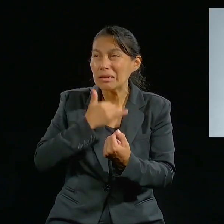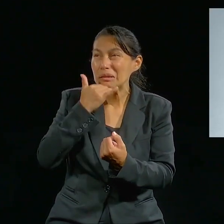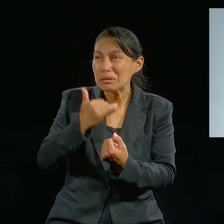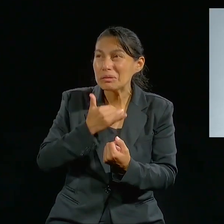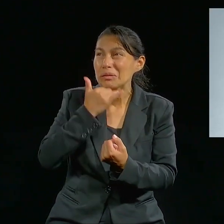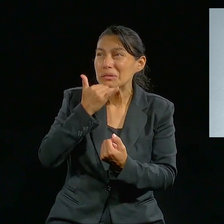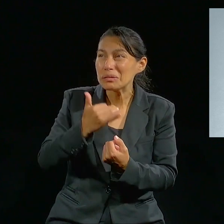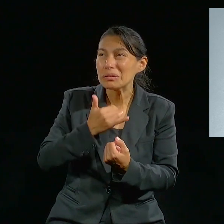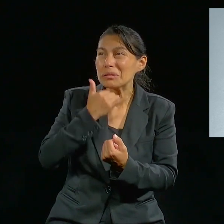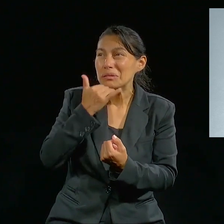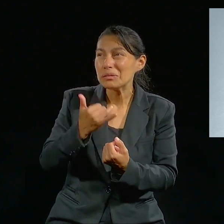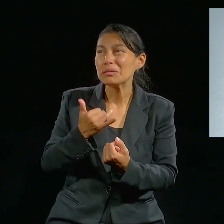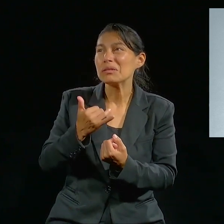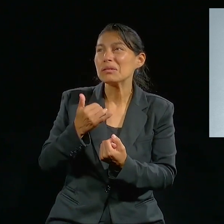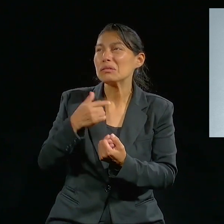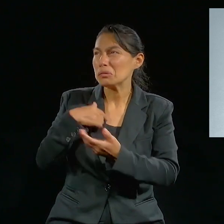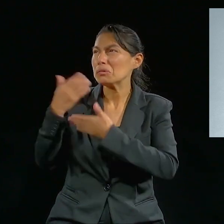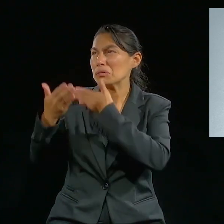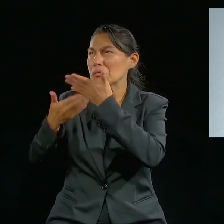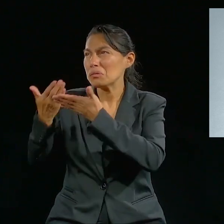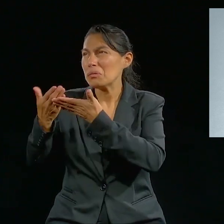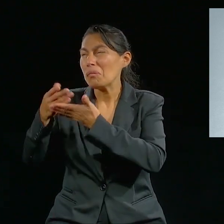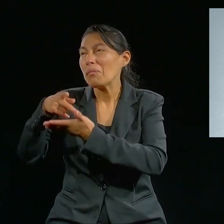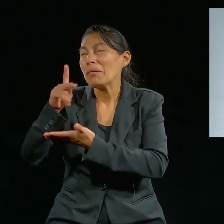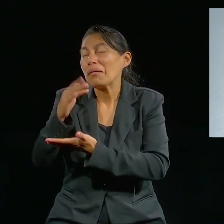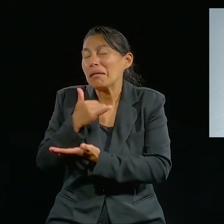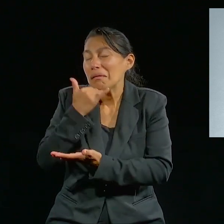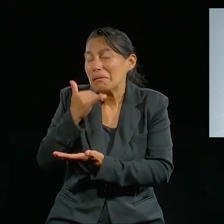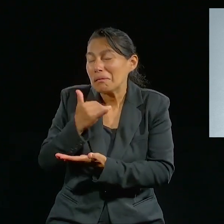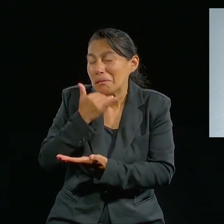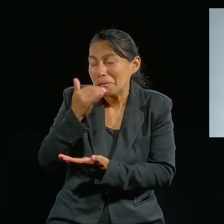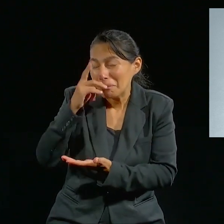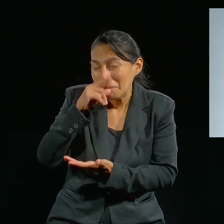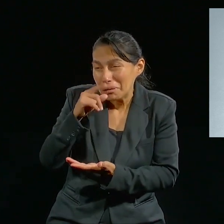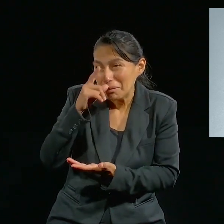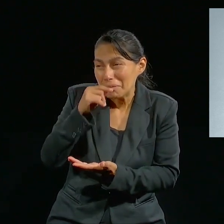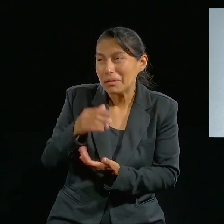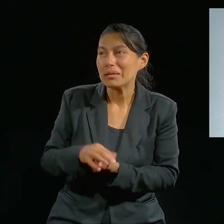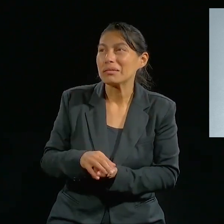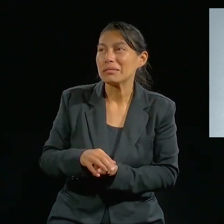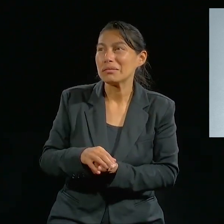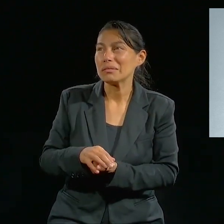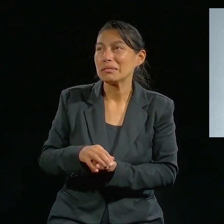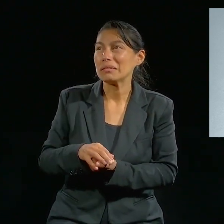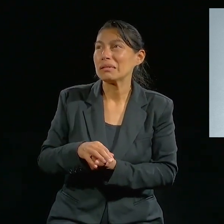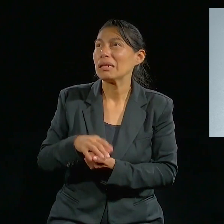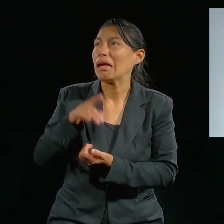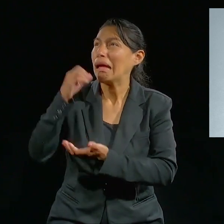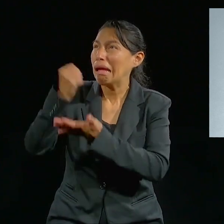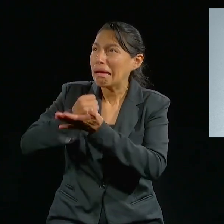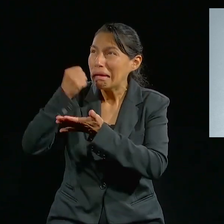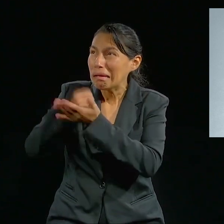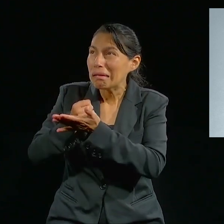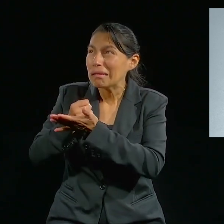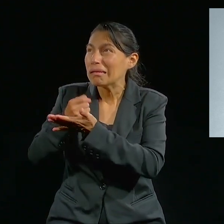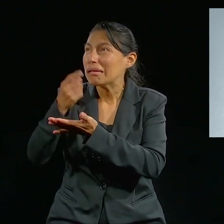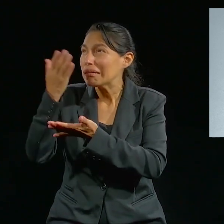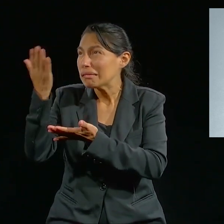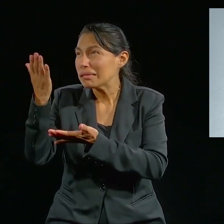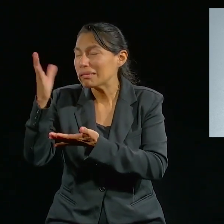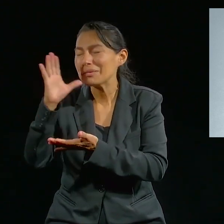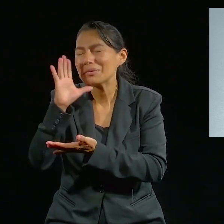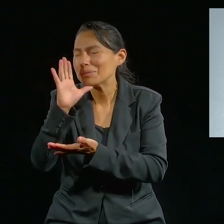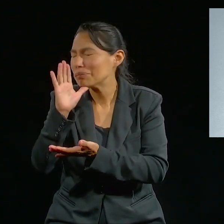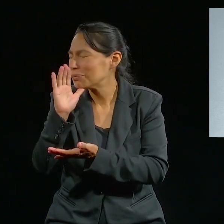he cometido errores y yo yo me sentí pastor como alguien que que no no podía exigirle al creador